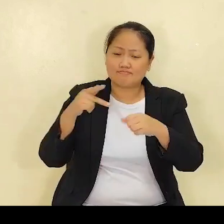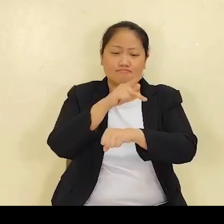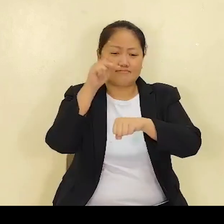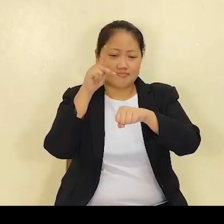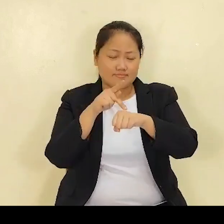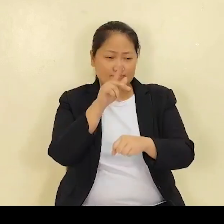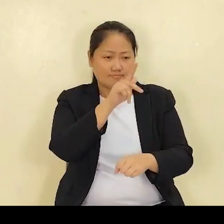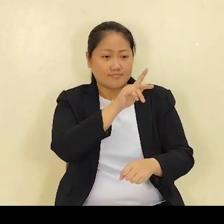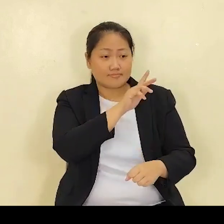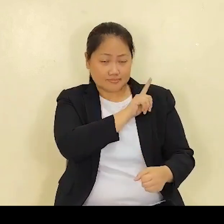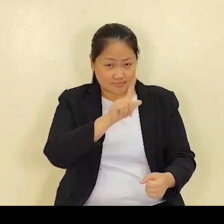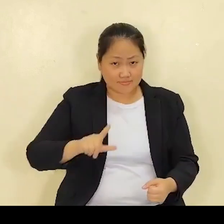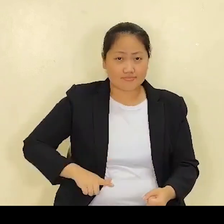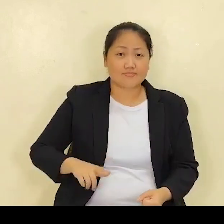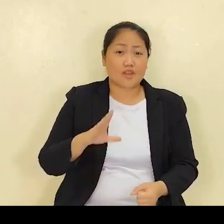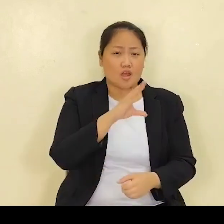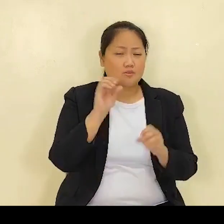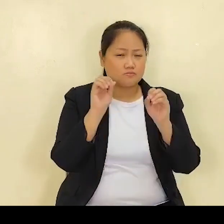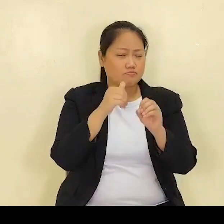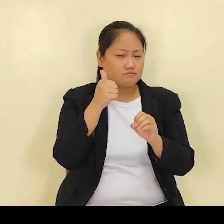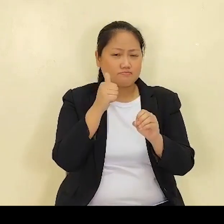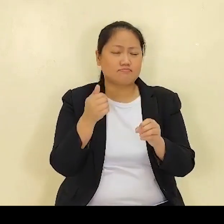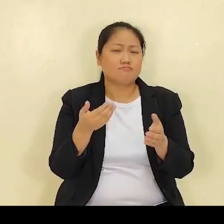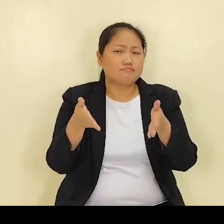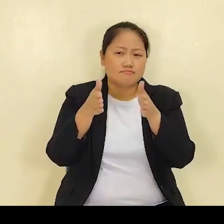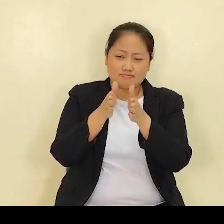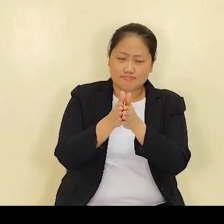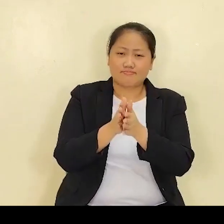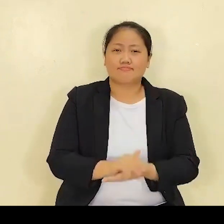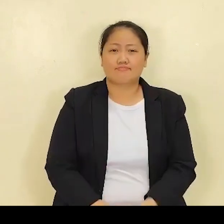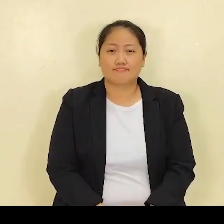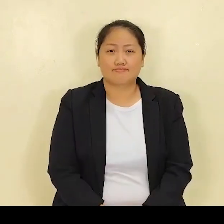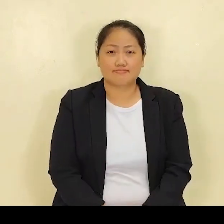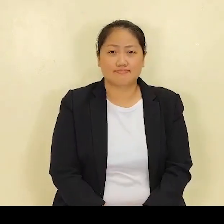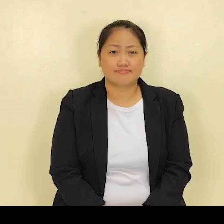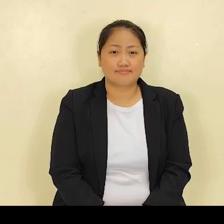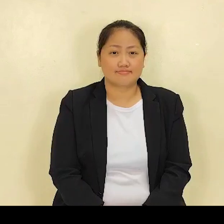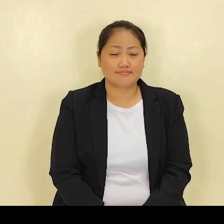sa kaharian ng Diyos. At wala nang nangahas na magtanong sa kanya.